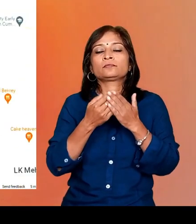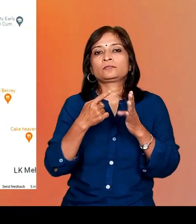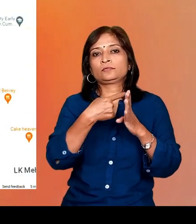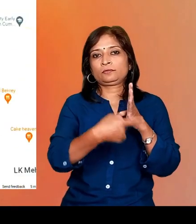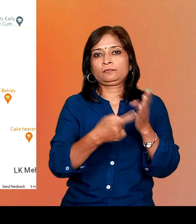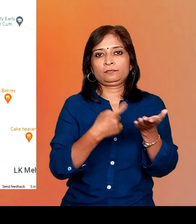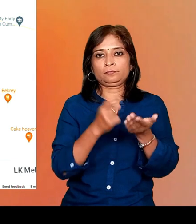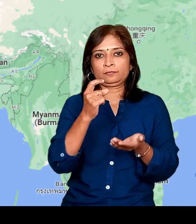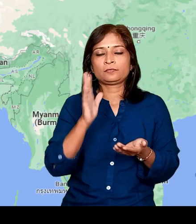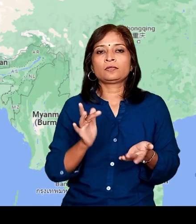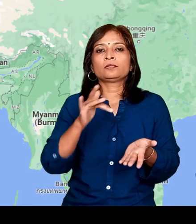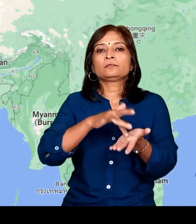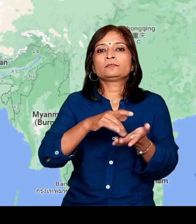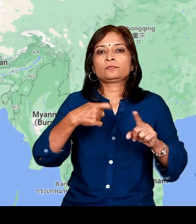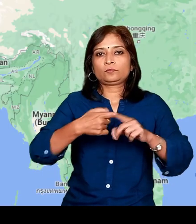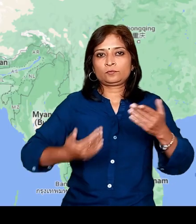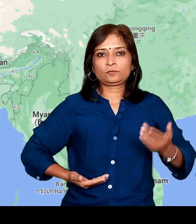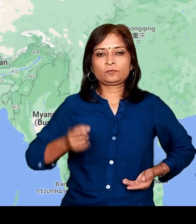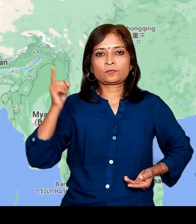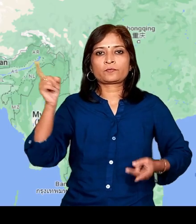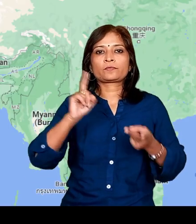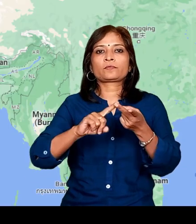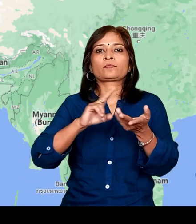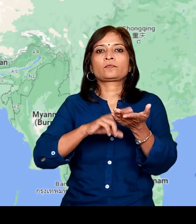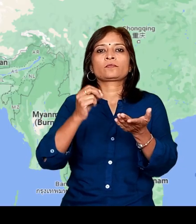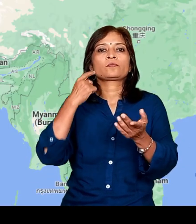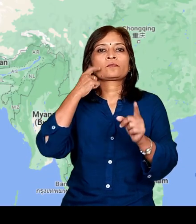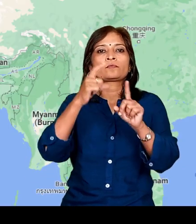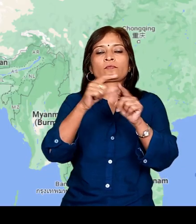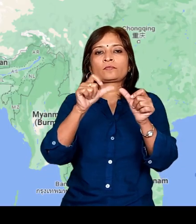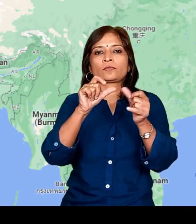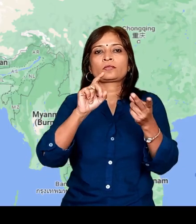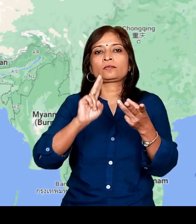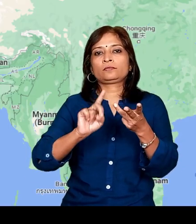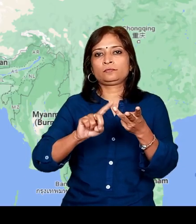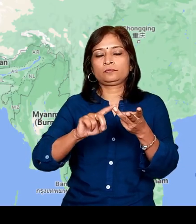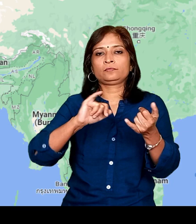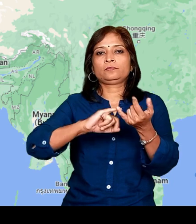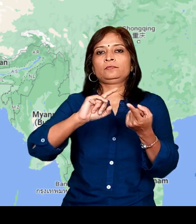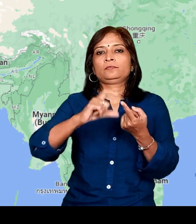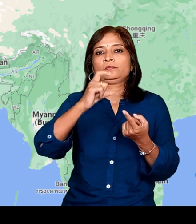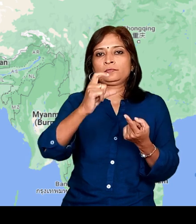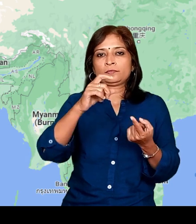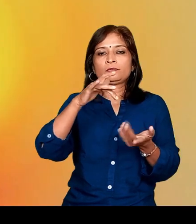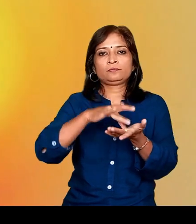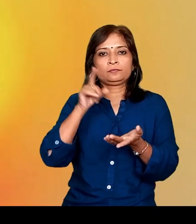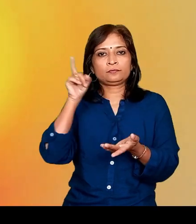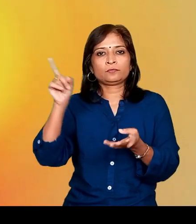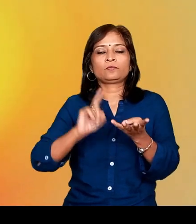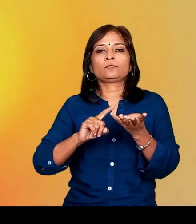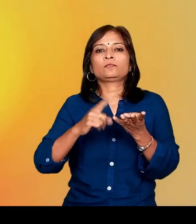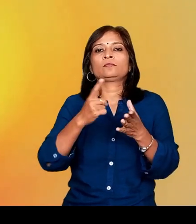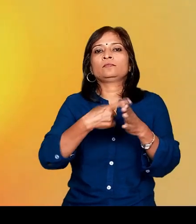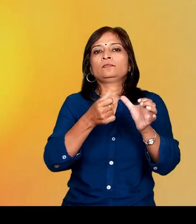रीजनल सेंटर्स भी हैं, जो कि कोलकाता, नोएडा, सिकंदराबाद तथा भुवनेश्वर के पास जनला में है, जहां